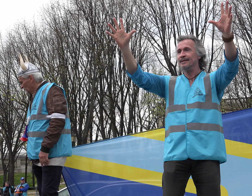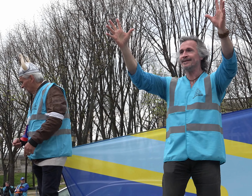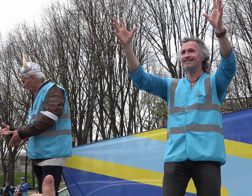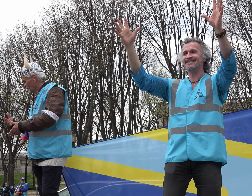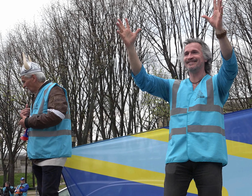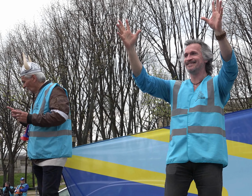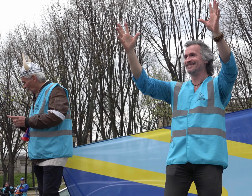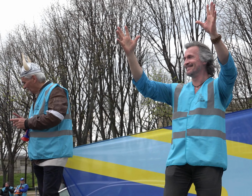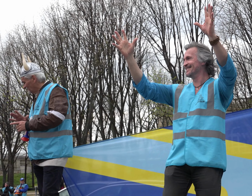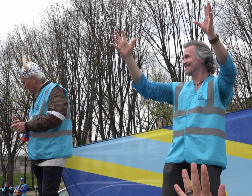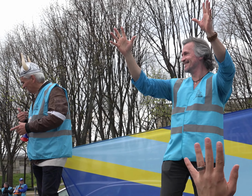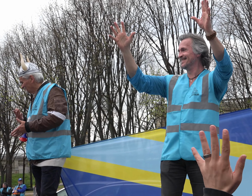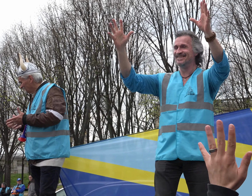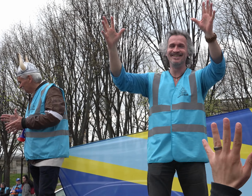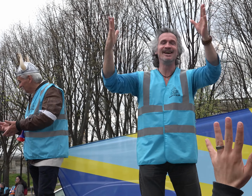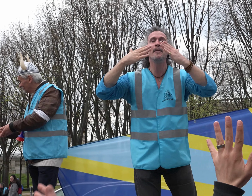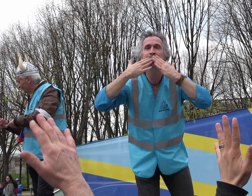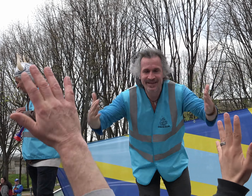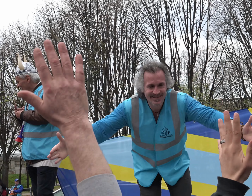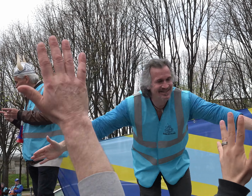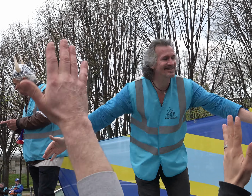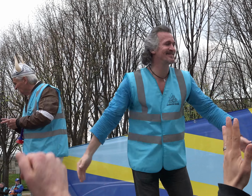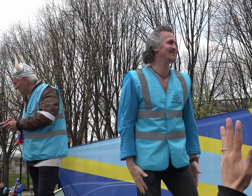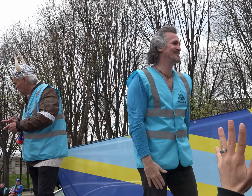quel rôle. C'est vous ! Bravo à tous !